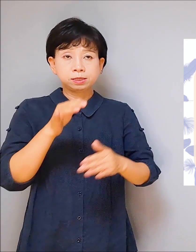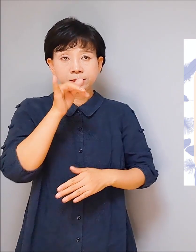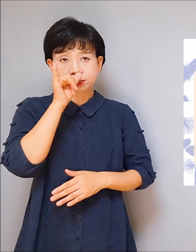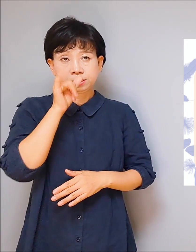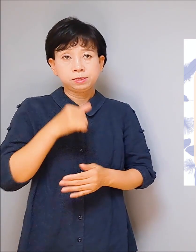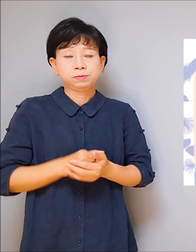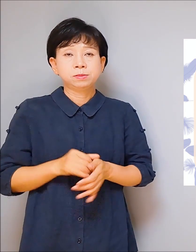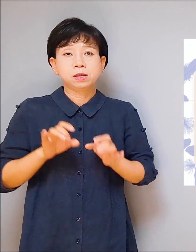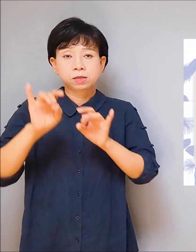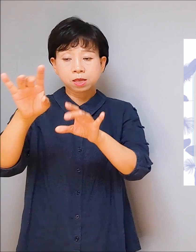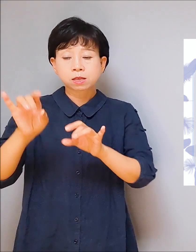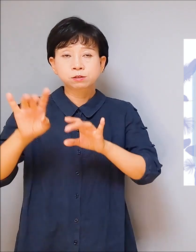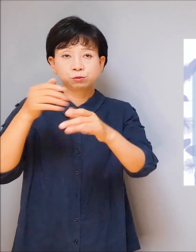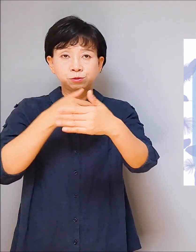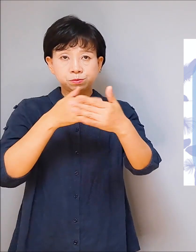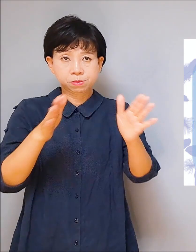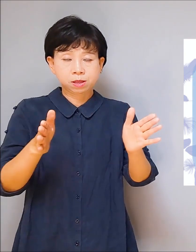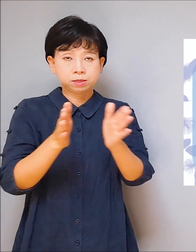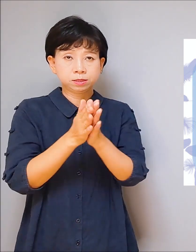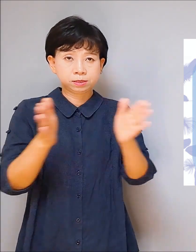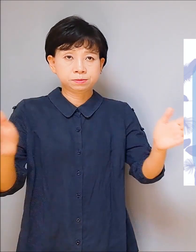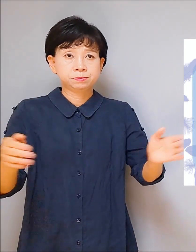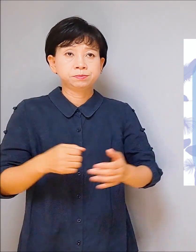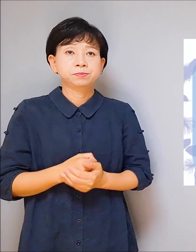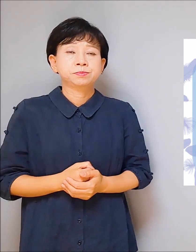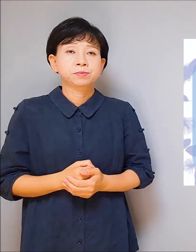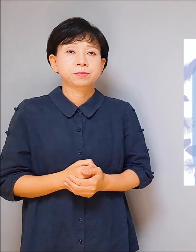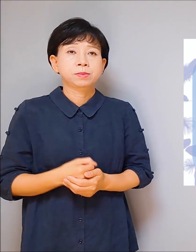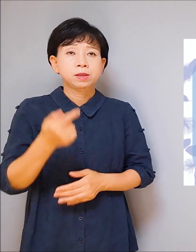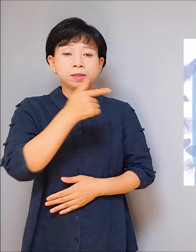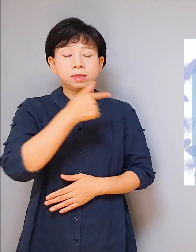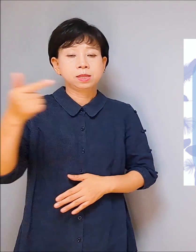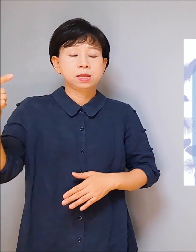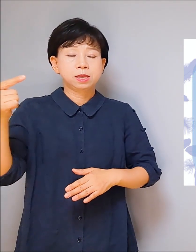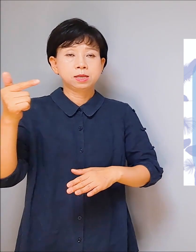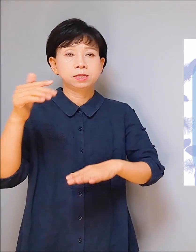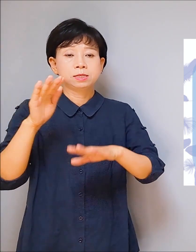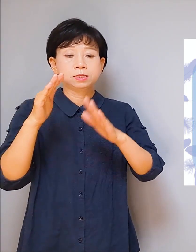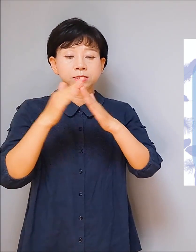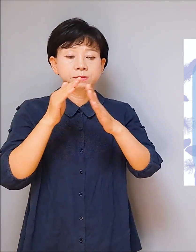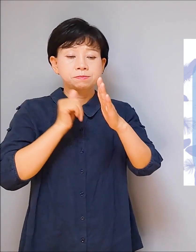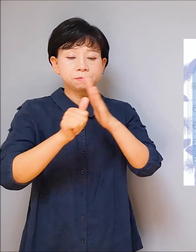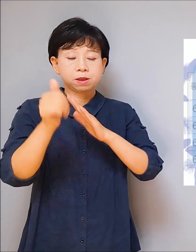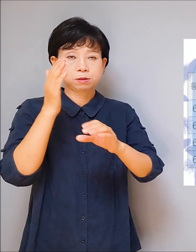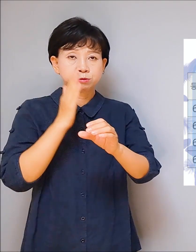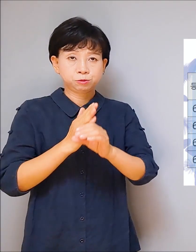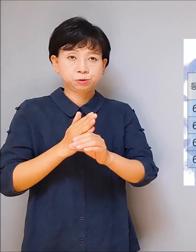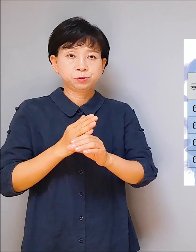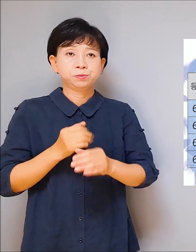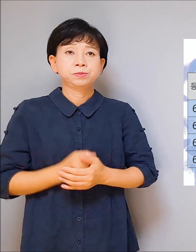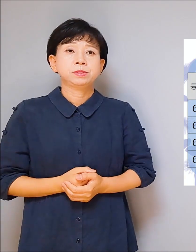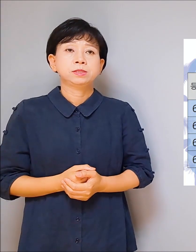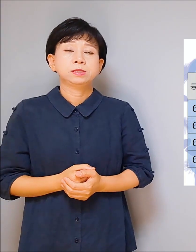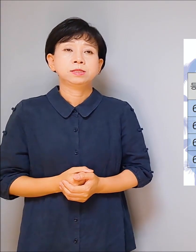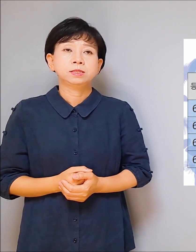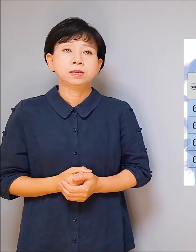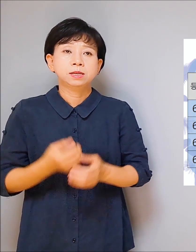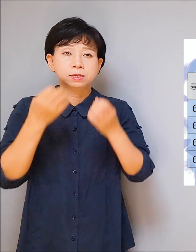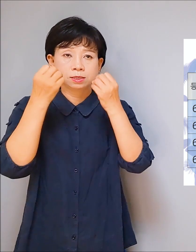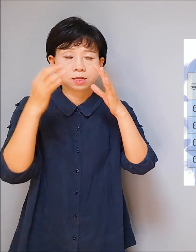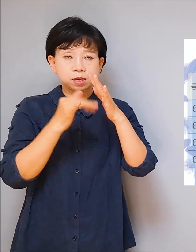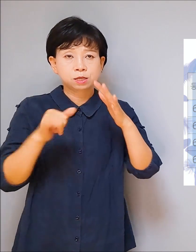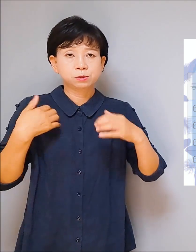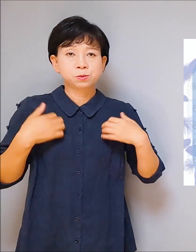사랑 목자를 세우는 훈련입니다. 대신방 중에 있습니다. 받은 은혜를 주보에 나눕니다. 새